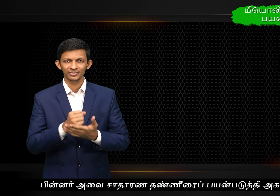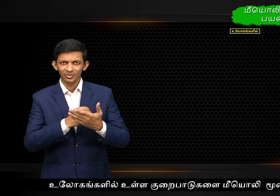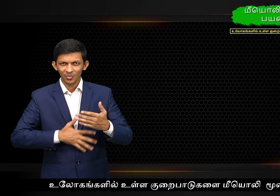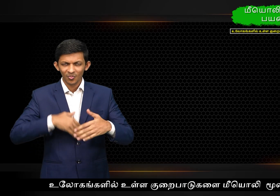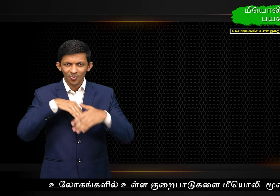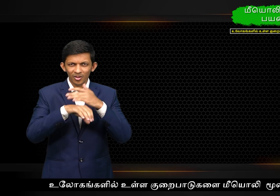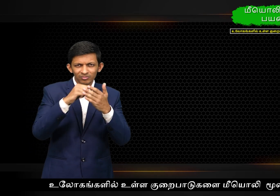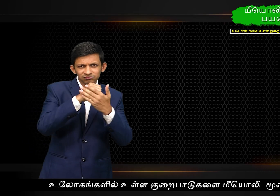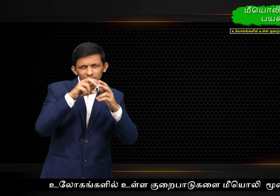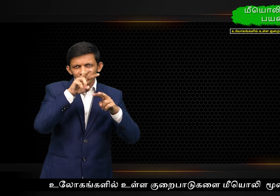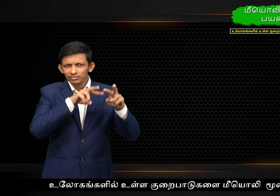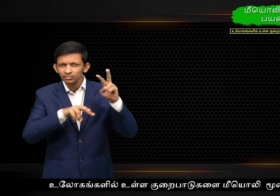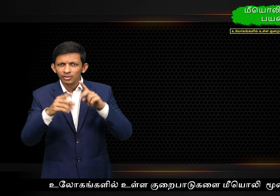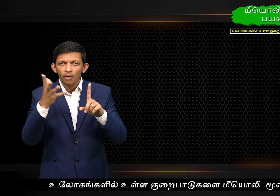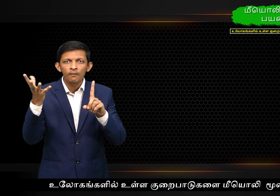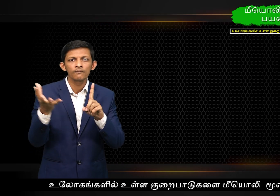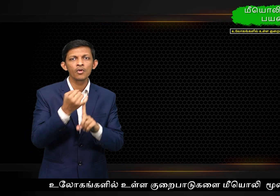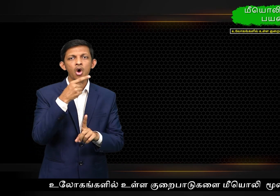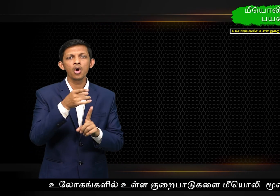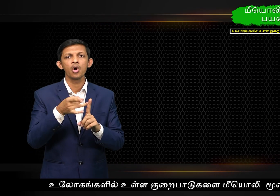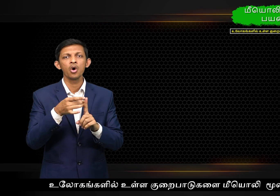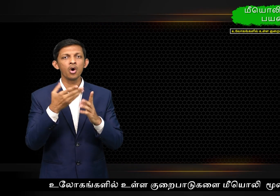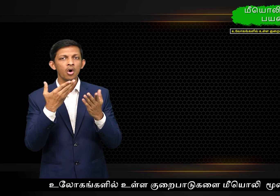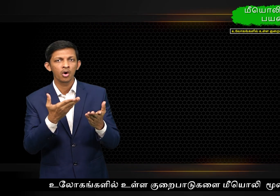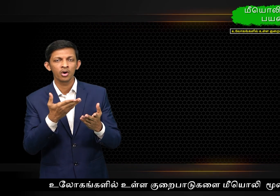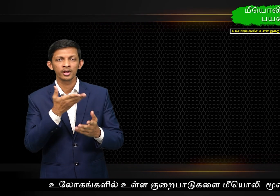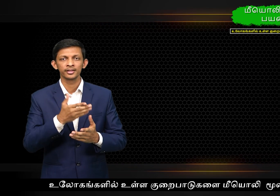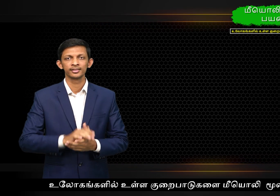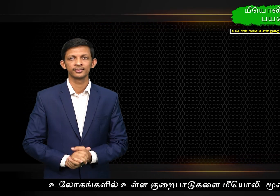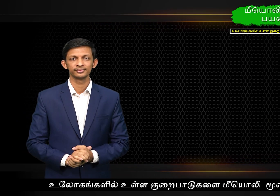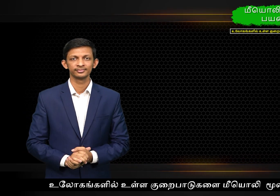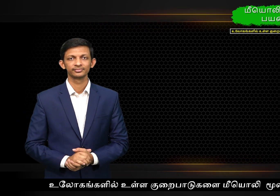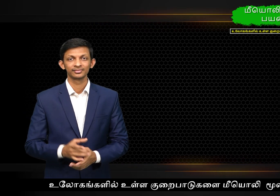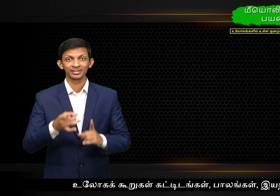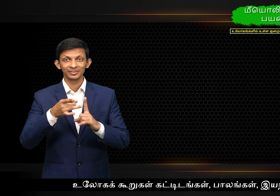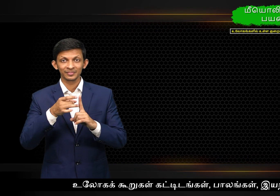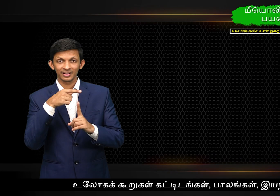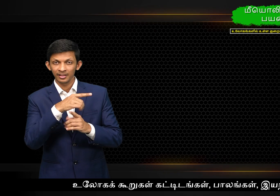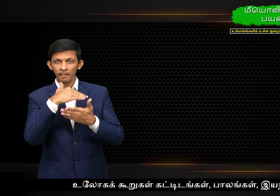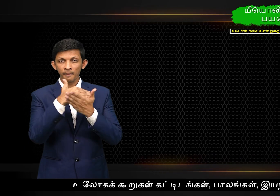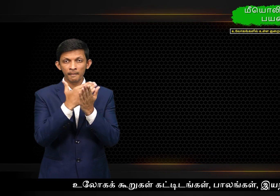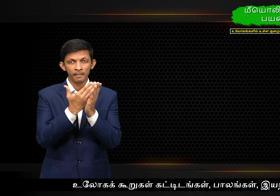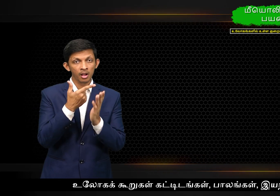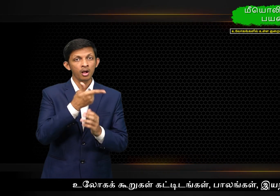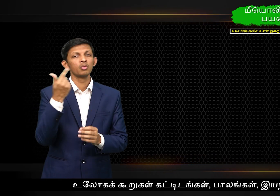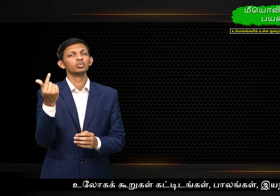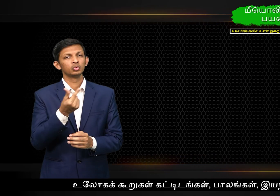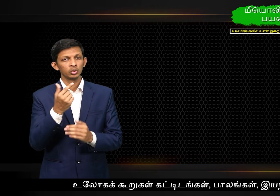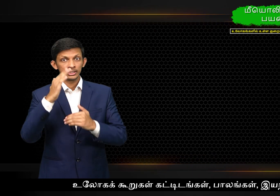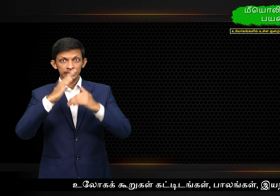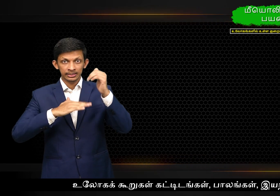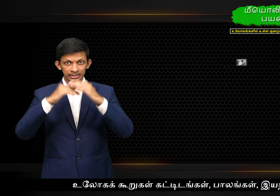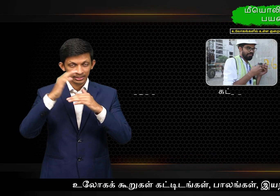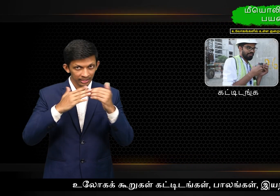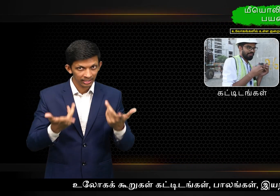அகற்றப்படுகின்றன. உலோகங்களில் உள்ள குறைபாடுகளை மீயொலி மூலம் கண்டறிதல். உலோகக் கூறுகள்